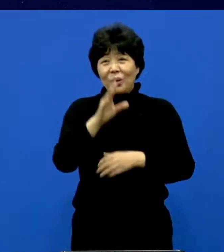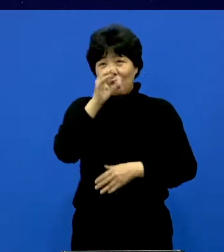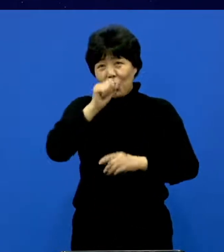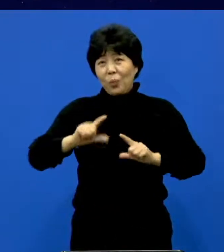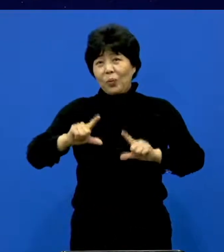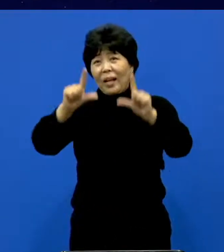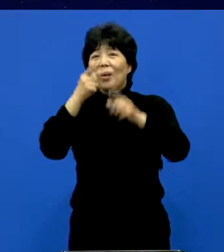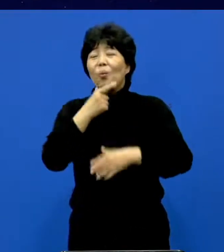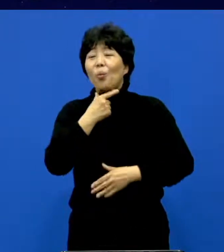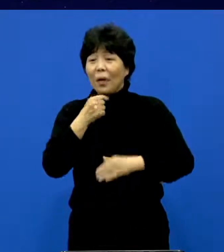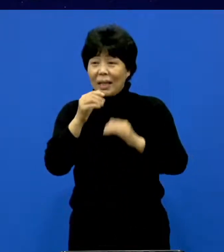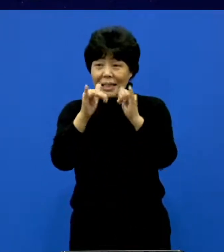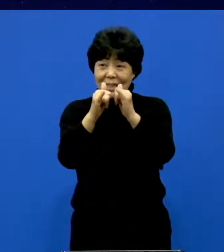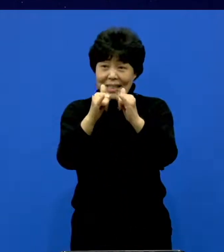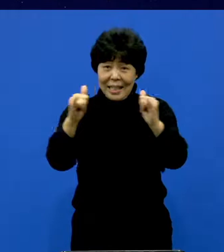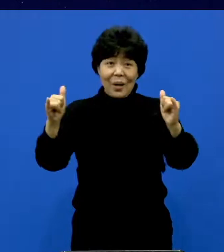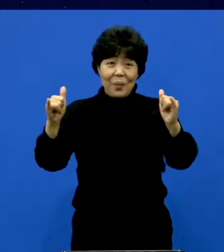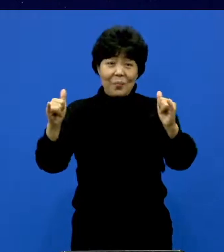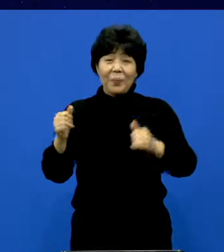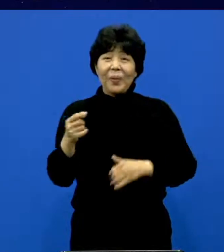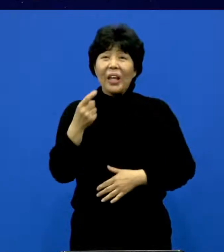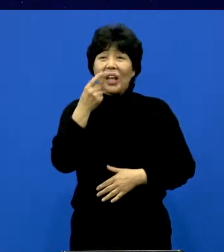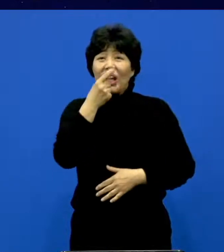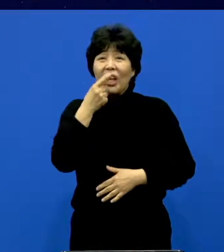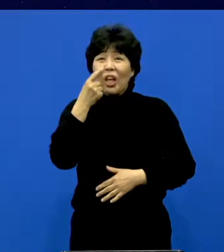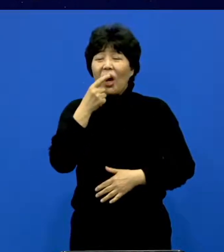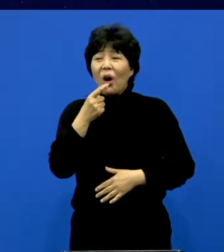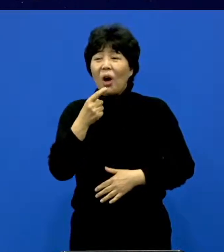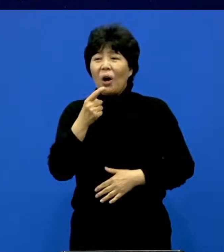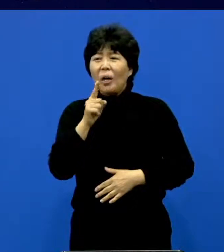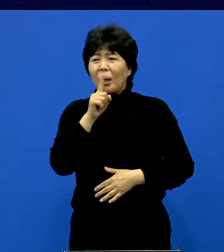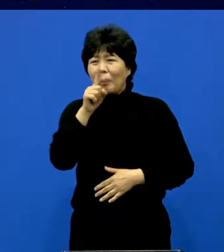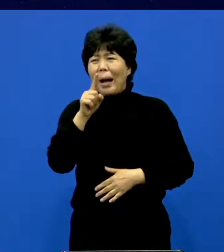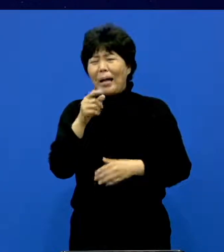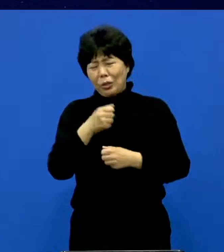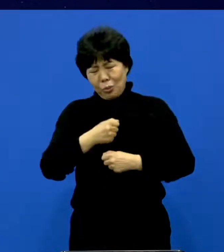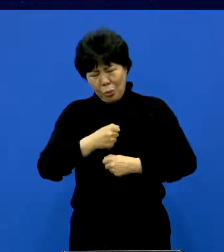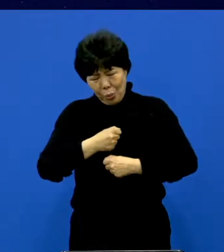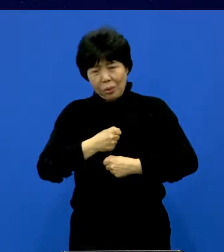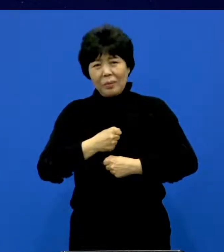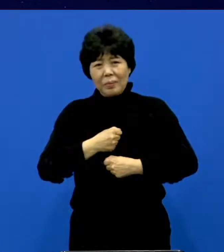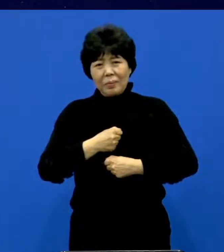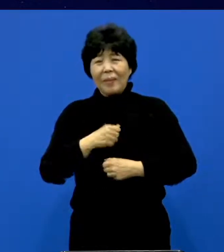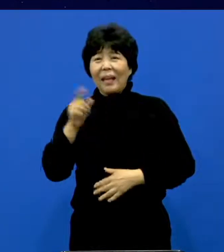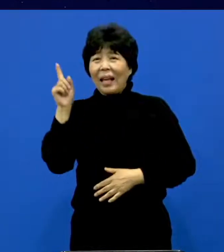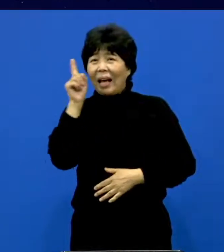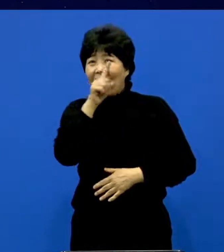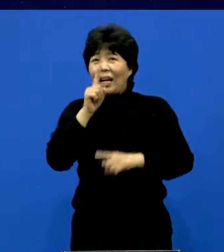원하는 자는 혀를 금하라는 거예요. 혀를 금하라. 악한 말을 거치라는 거예요.